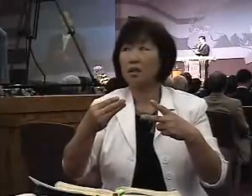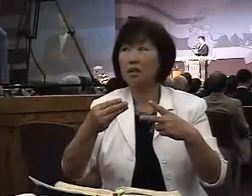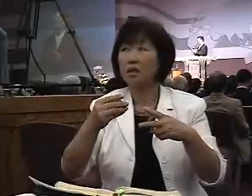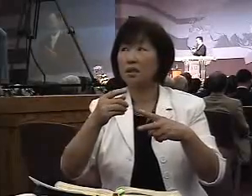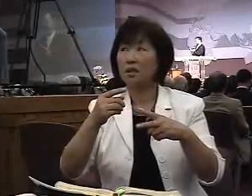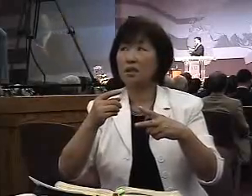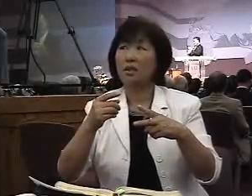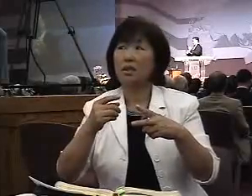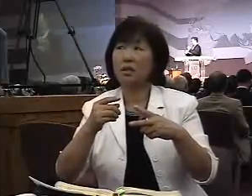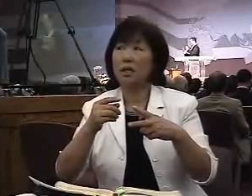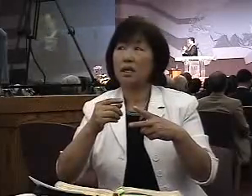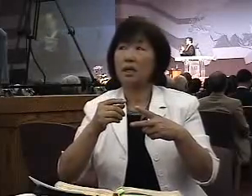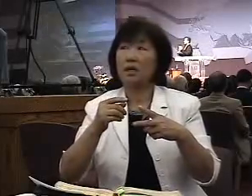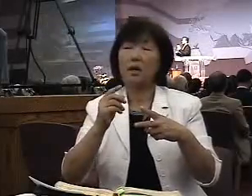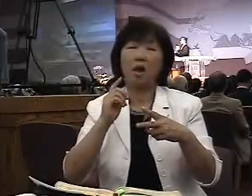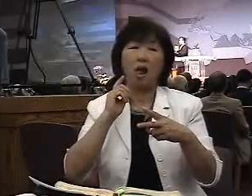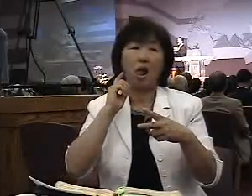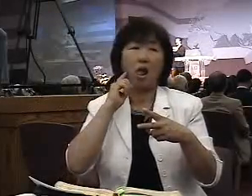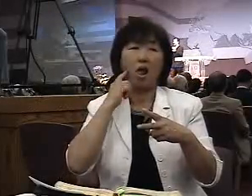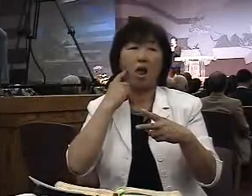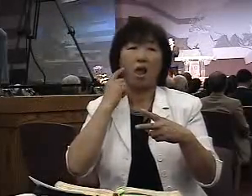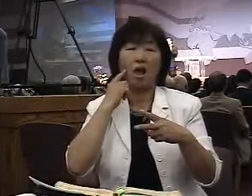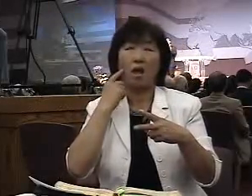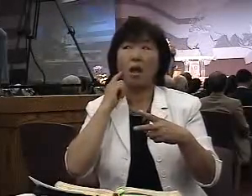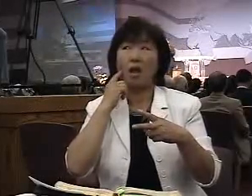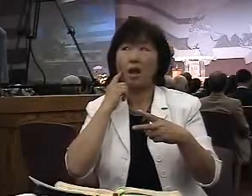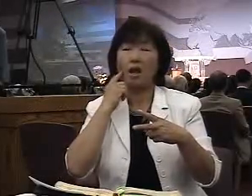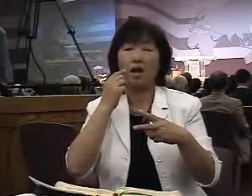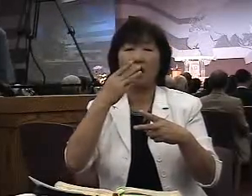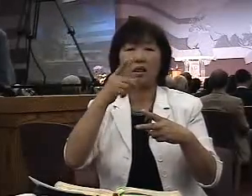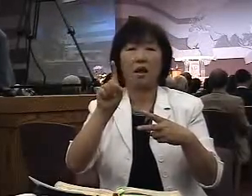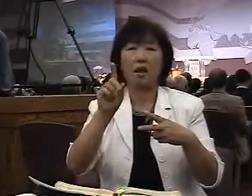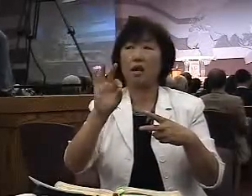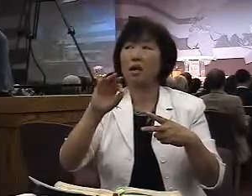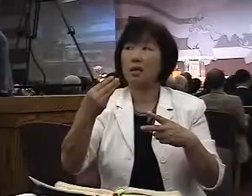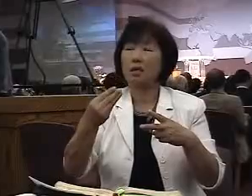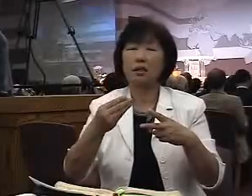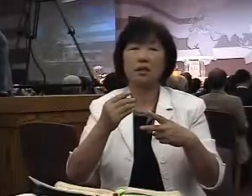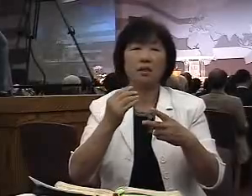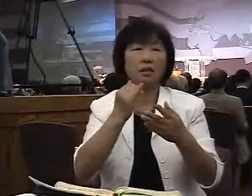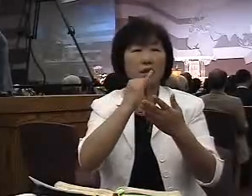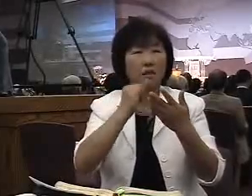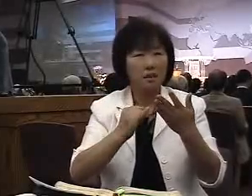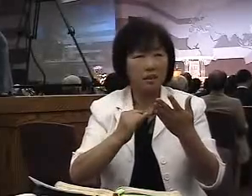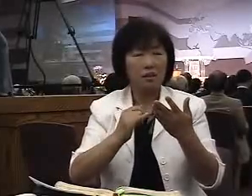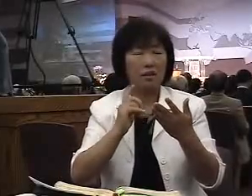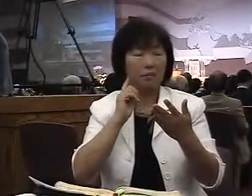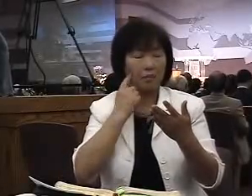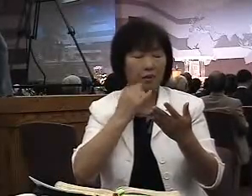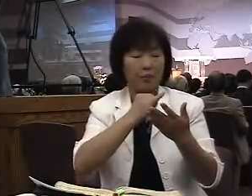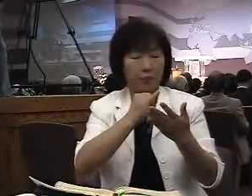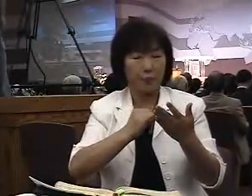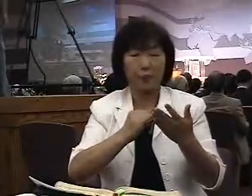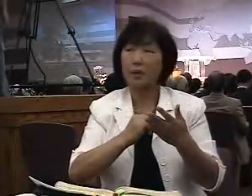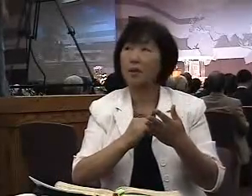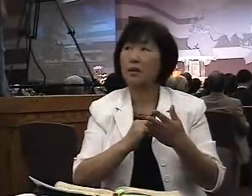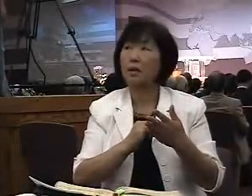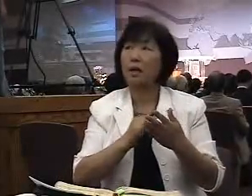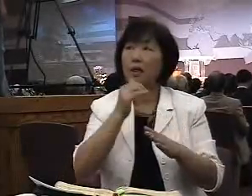우리가 이렇게 그려보려고 합니다. 타일을 그려가지고요. 이 타일이 어떻게 될